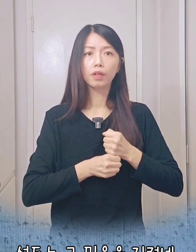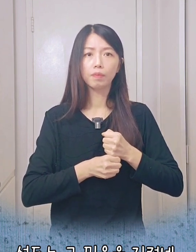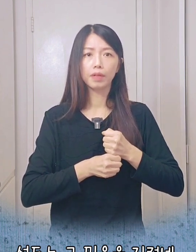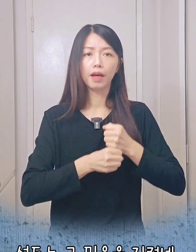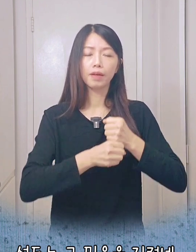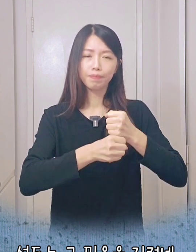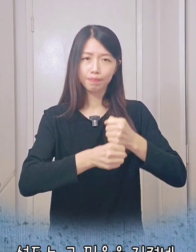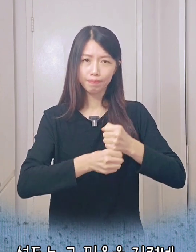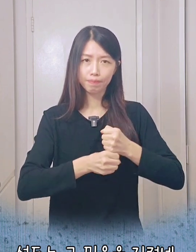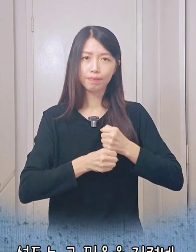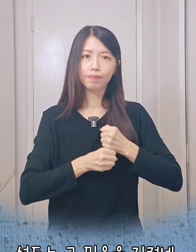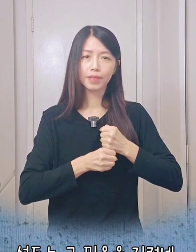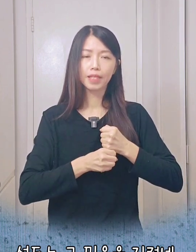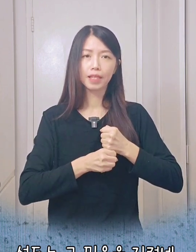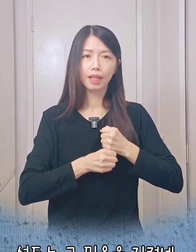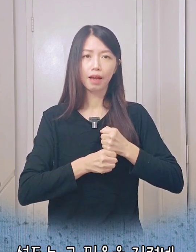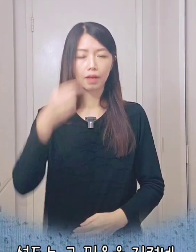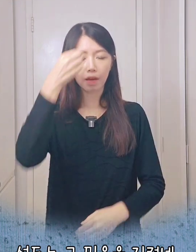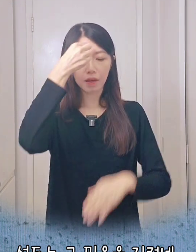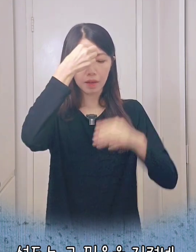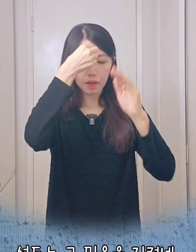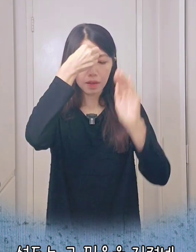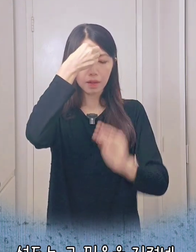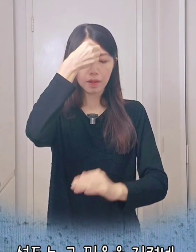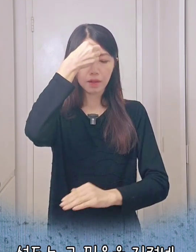뜻의 수어가 됩니다. 지키다.